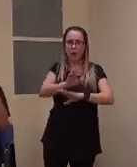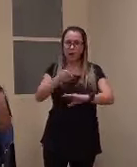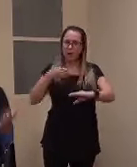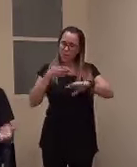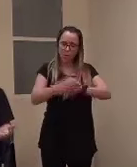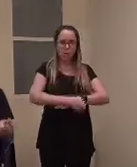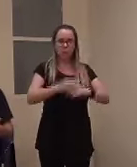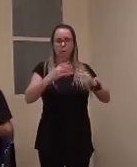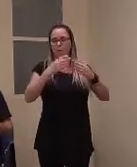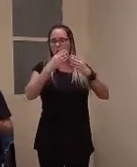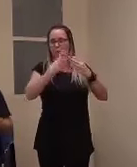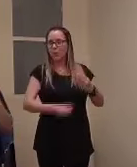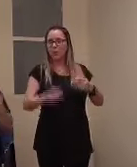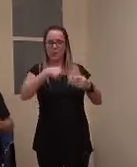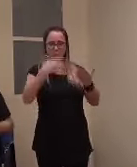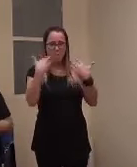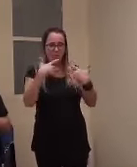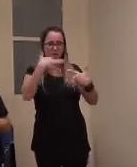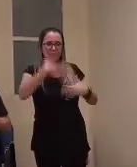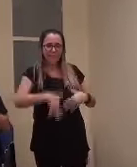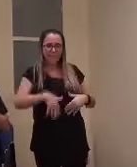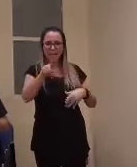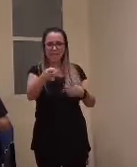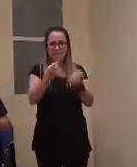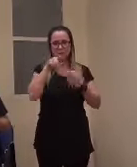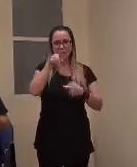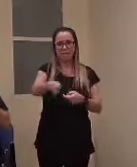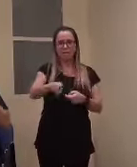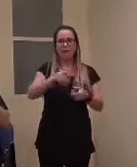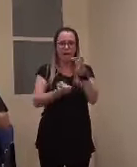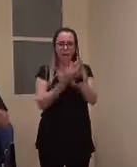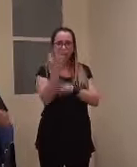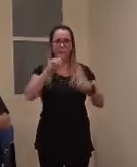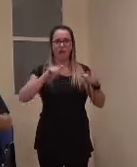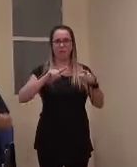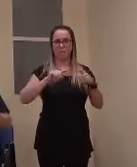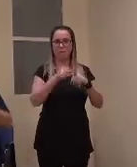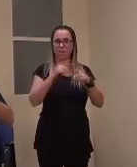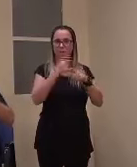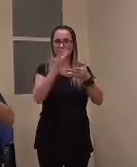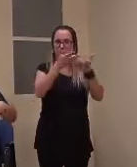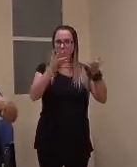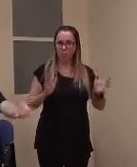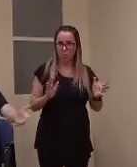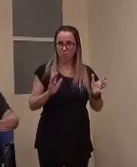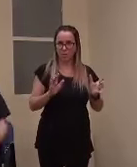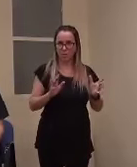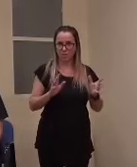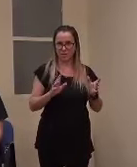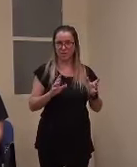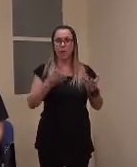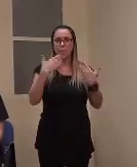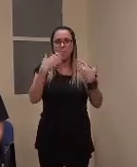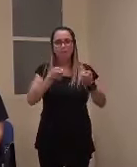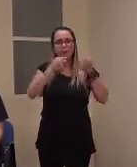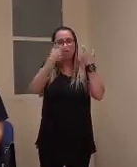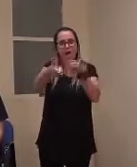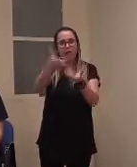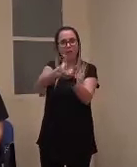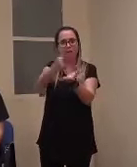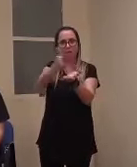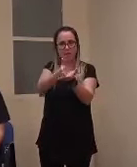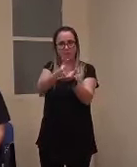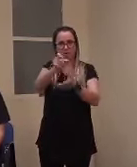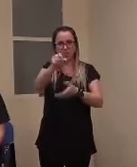políticas públicas entender las necesidades porque hay que hacer lo que es necesario para garantizar un derecho